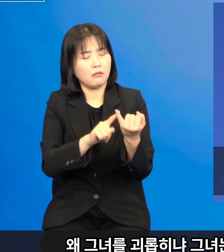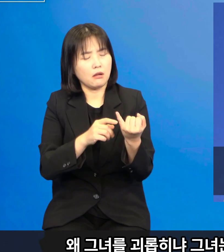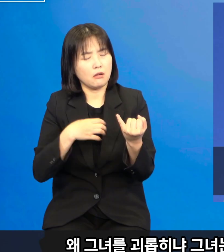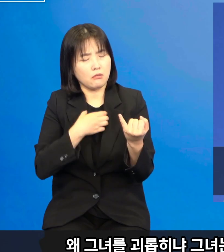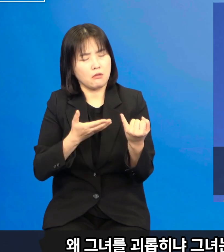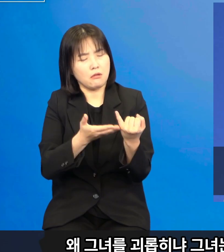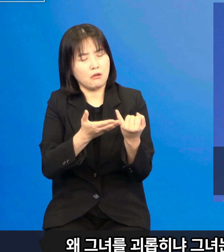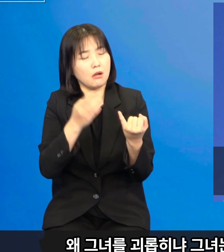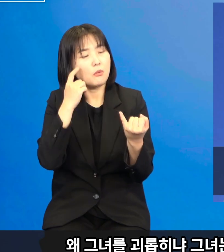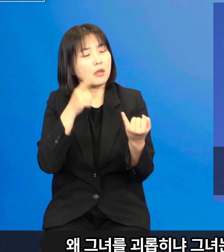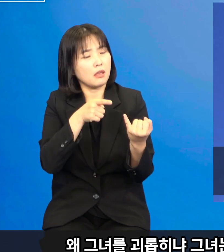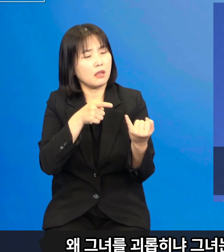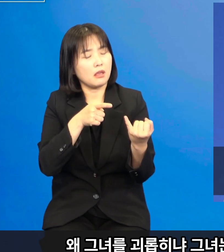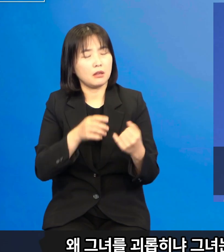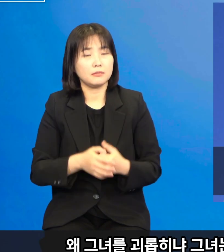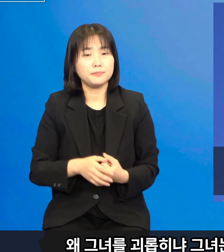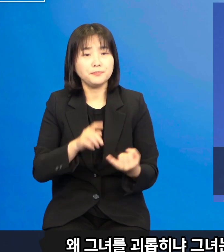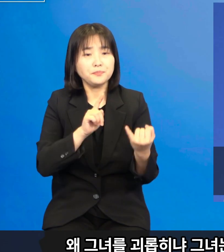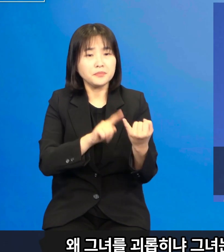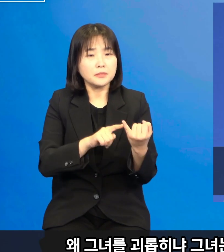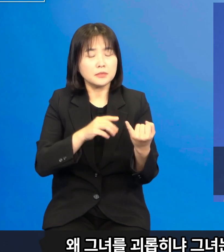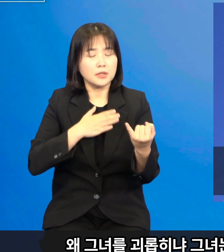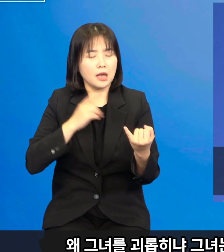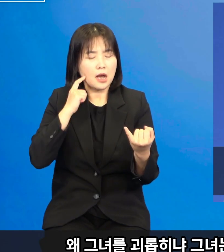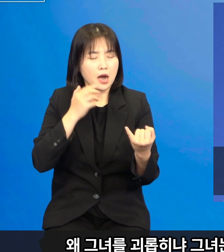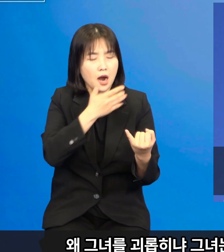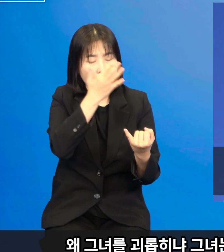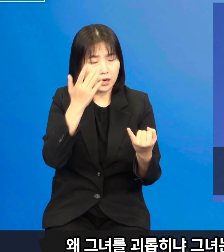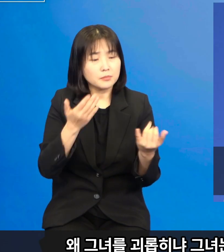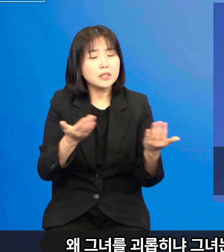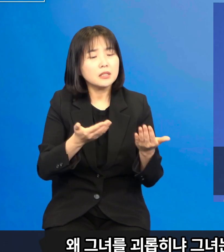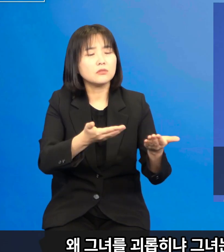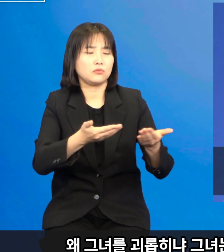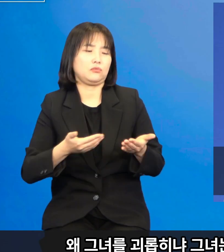괴롭히냐? 그녀는 내게 아름다운 일을 했다.